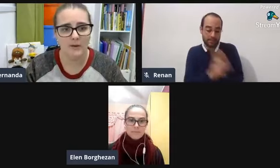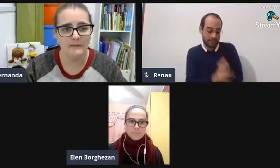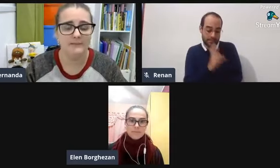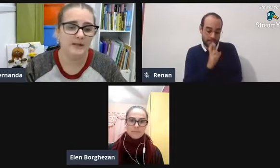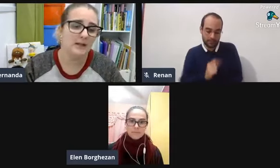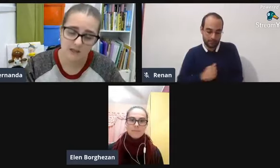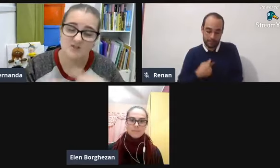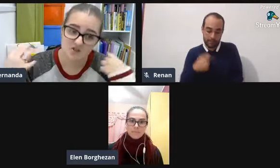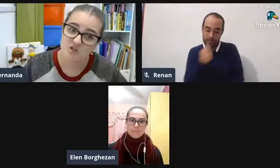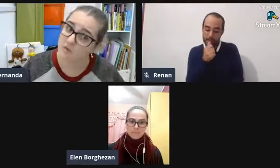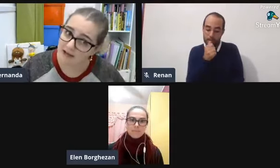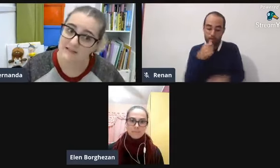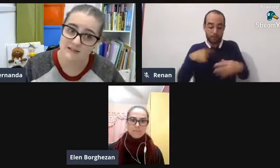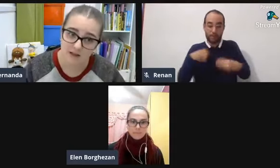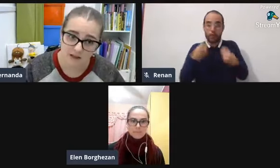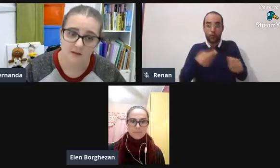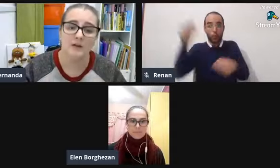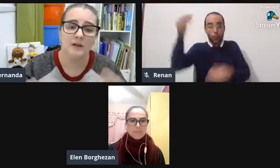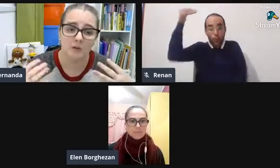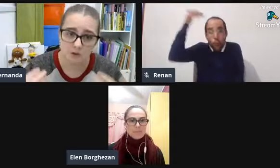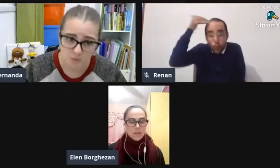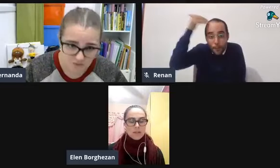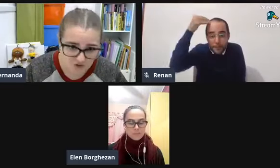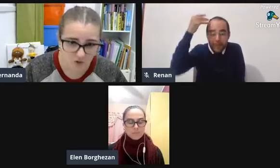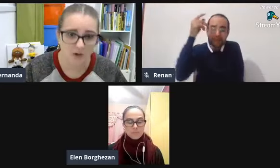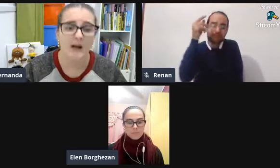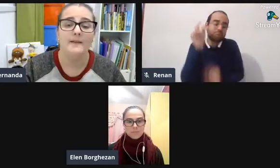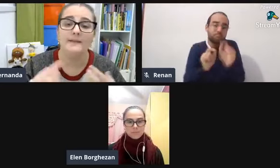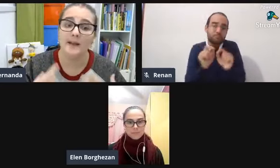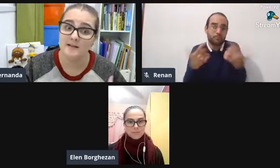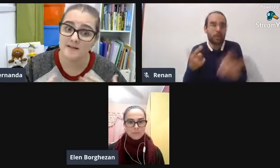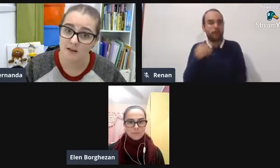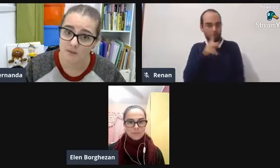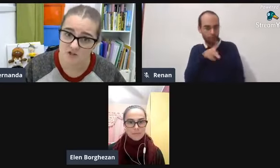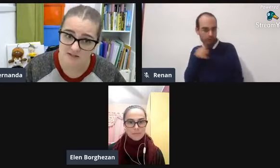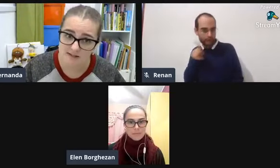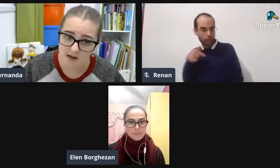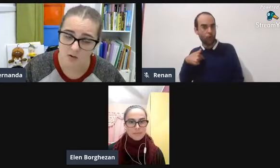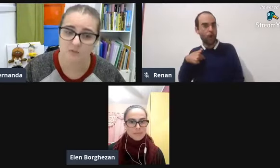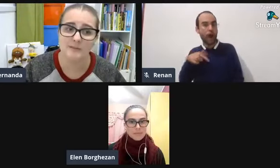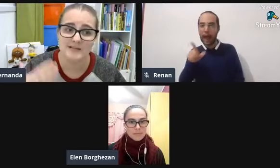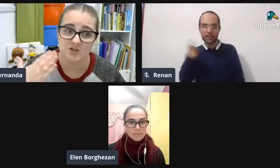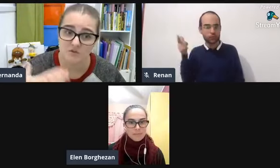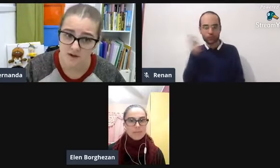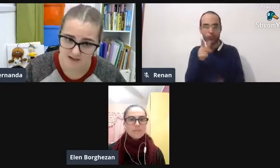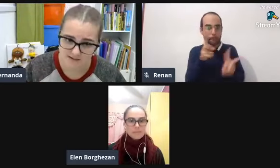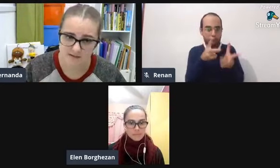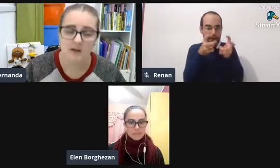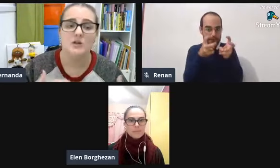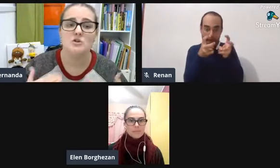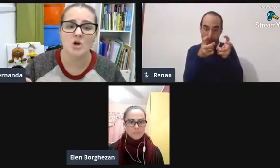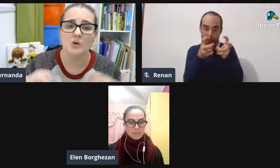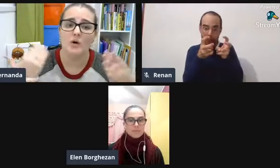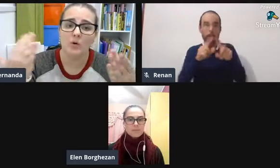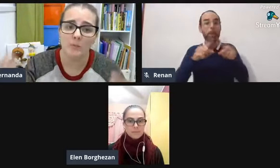a culpa, e isso a gente faz, sim, enquanto professor, nem sempre a gente se dá conta, mas a gente faz. Jogo a culpa